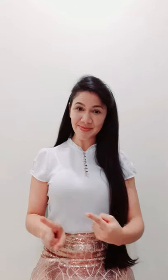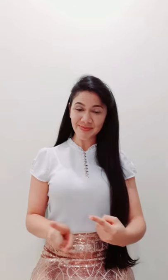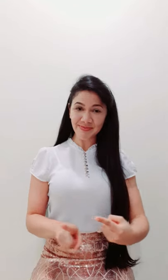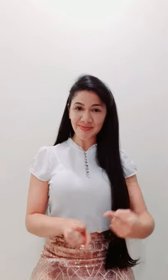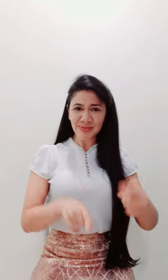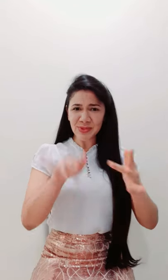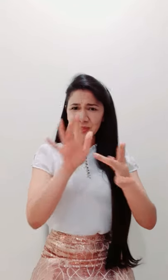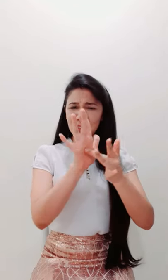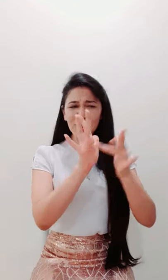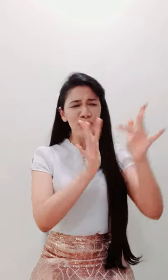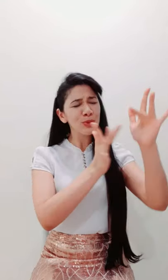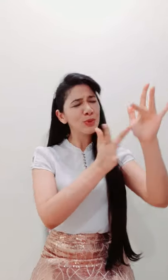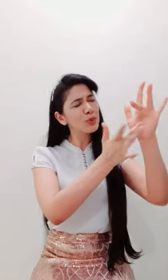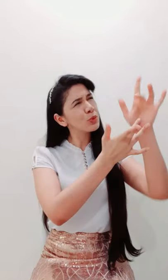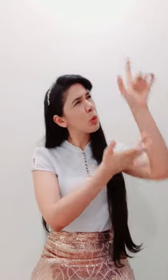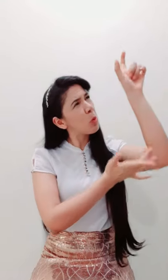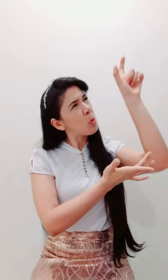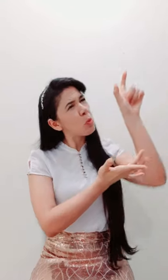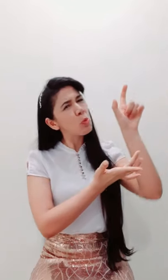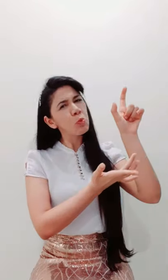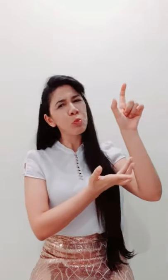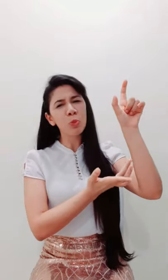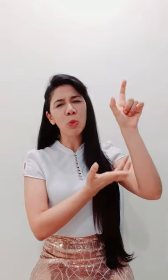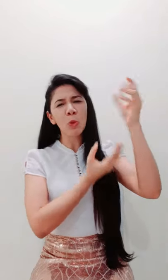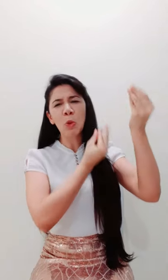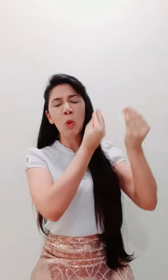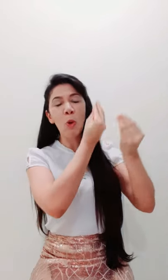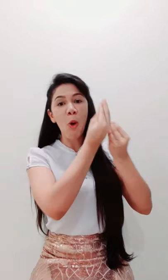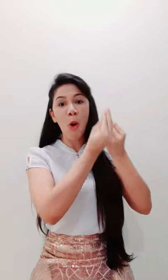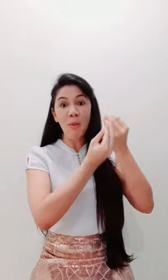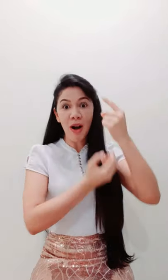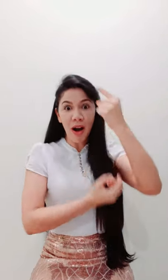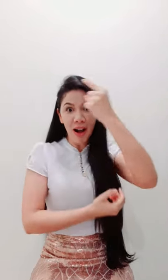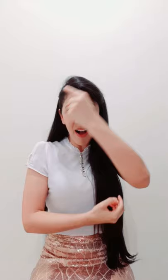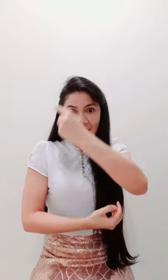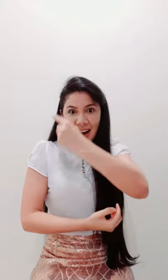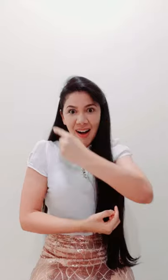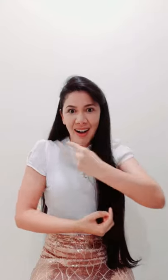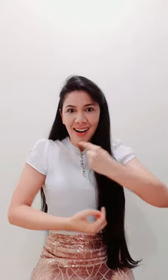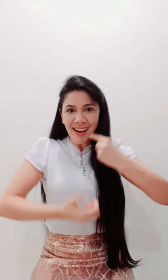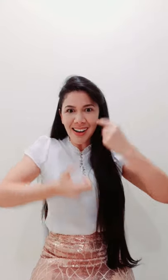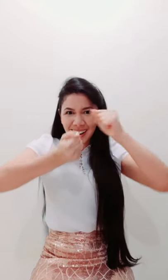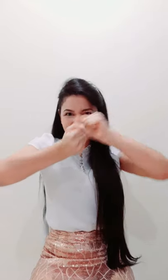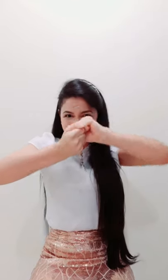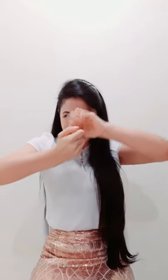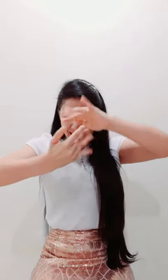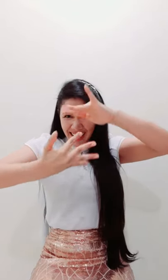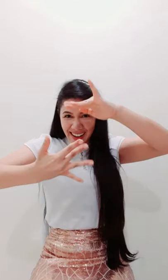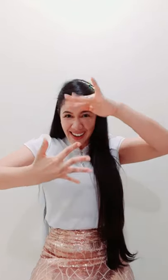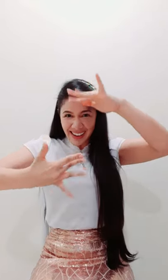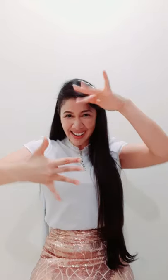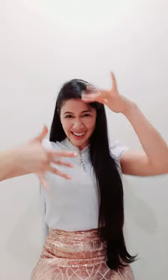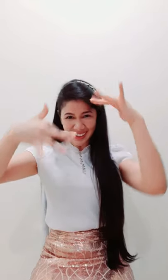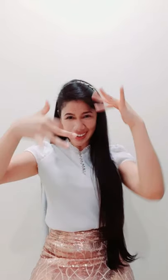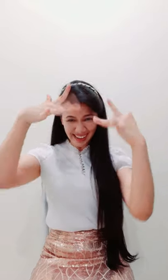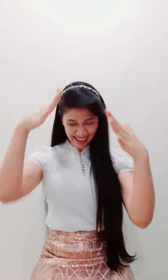Como o sol é o seu rosto Seu vestido